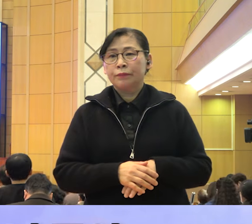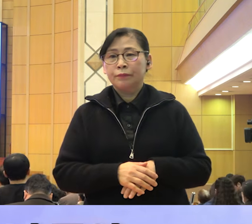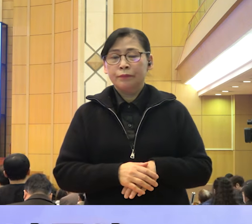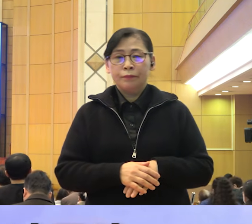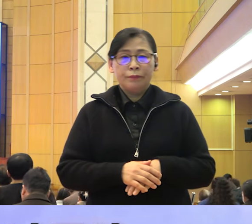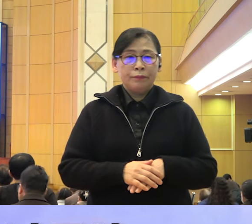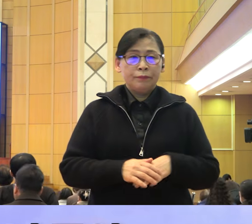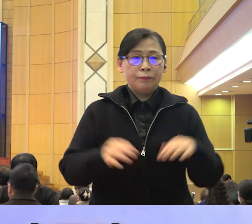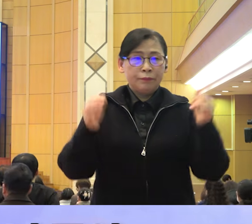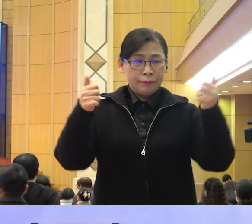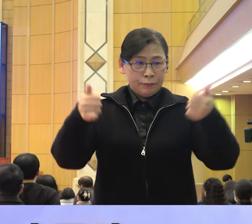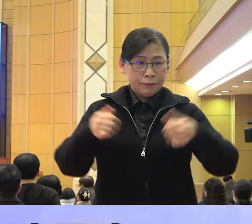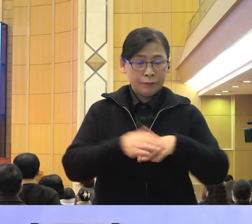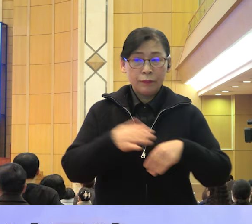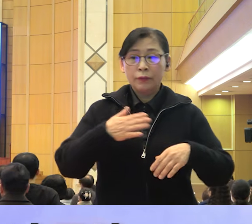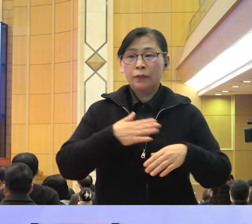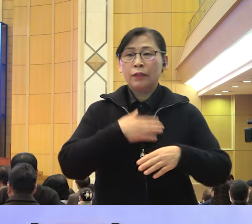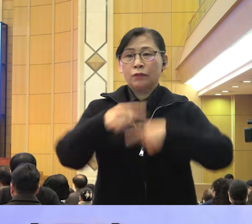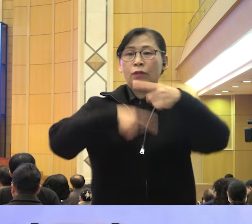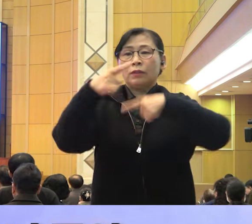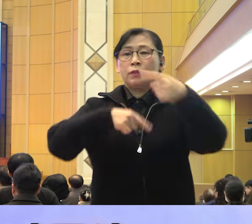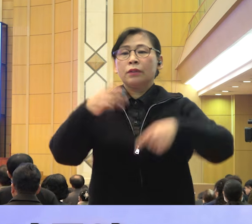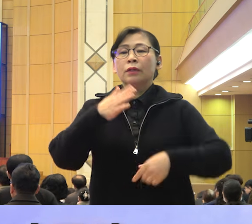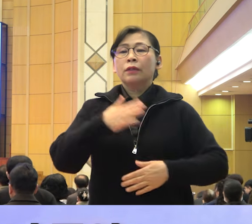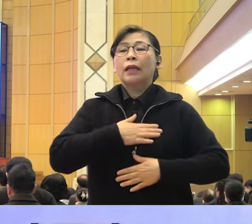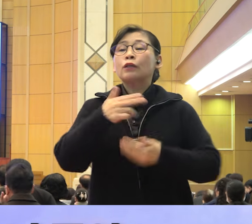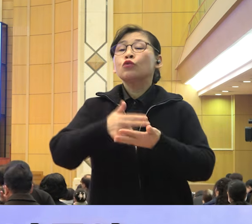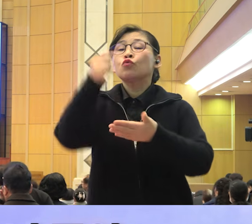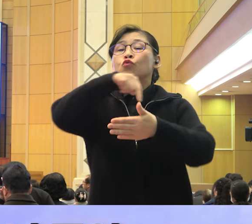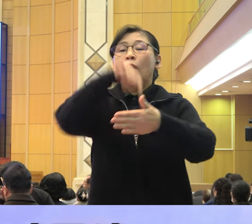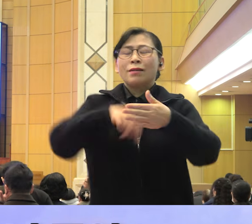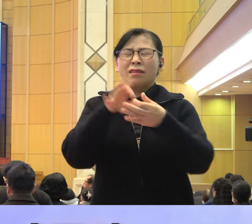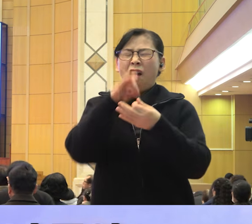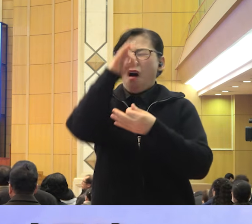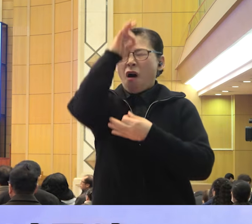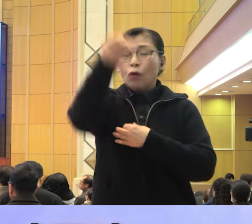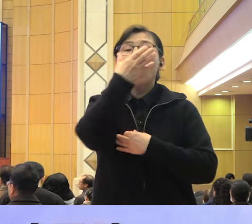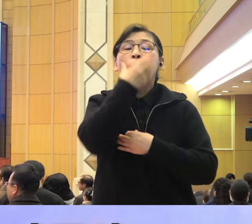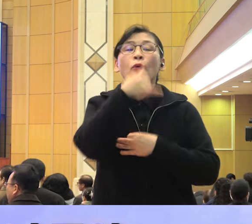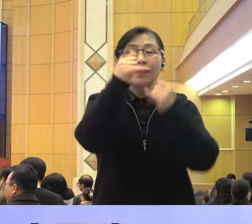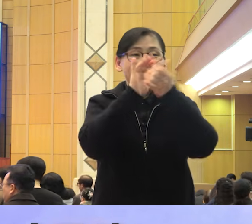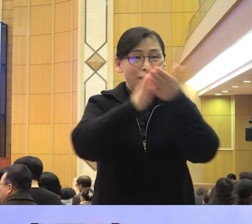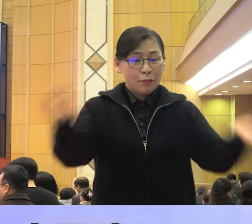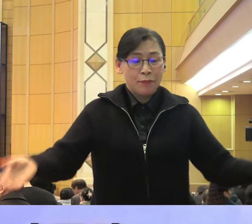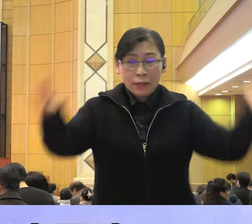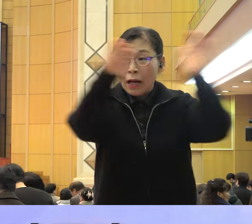옆에 분들과 인사하겠습니다. 우리는 주 안에서 영원히 복 있는 사람입니다.